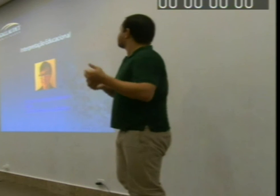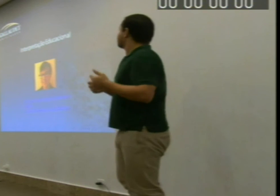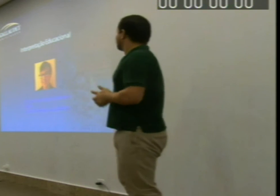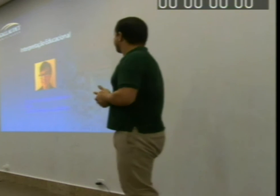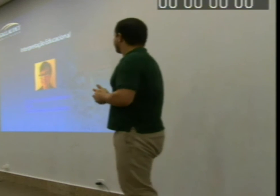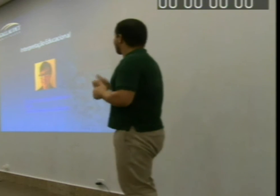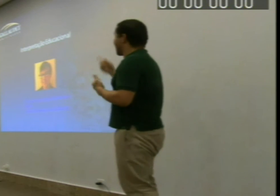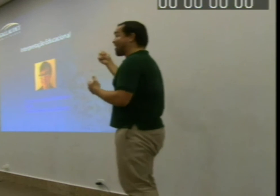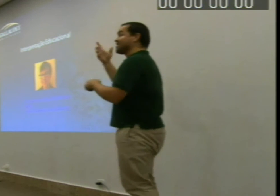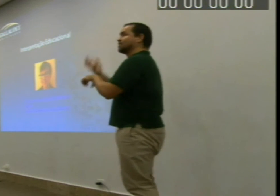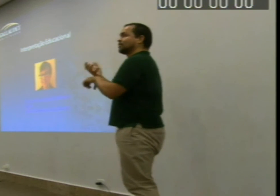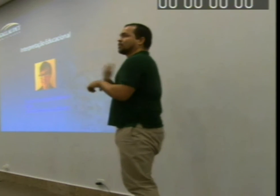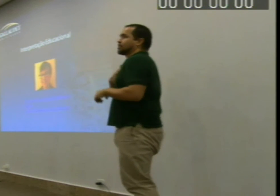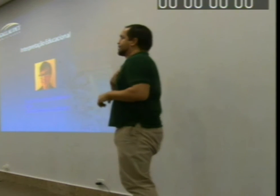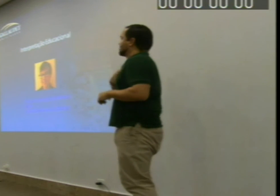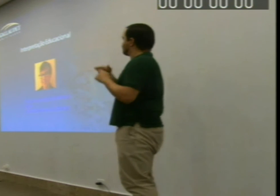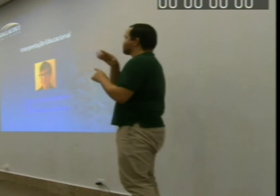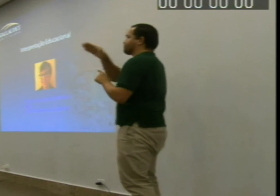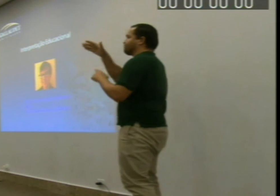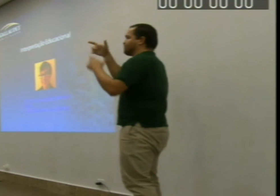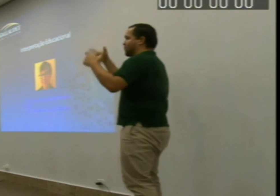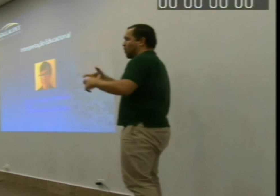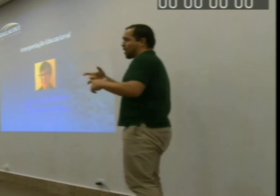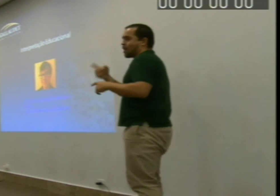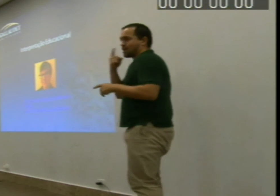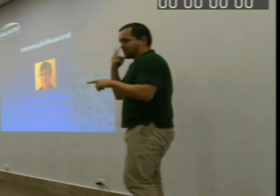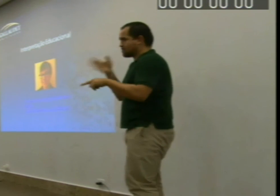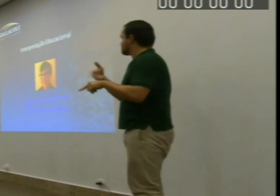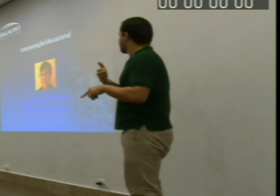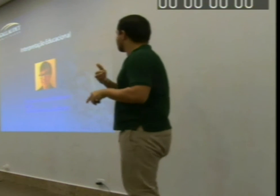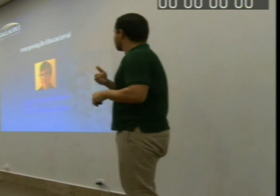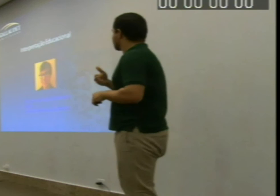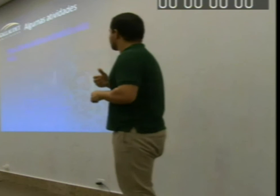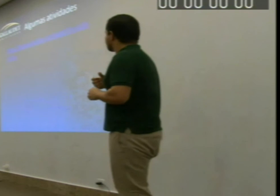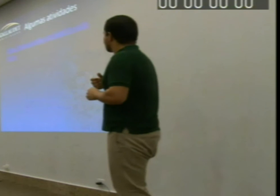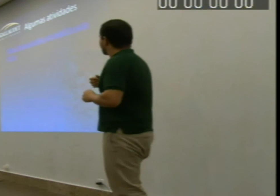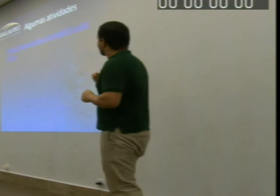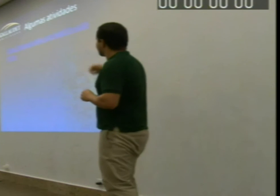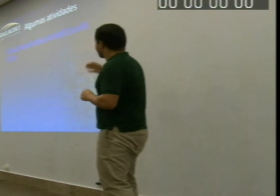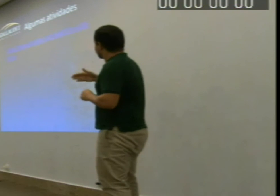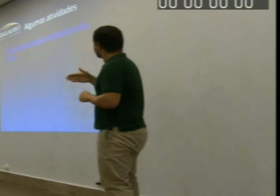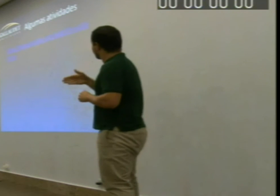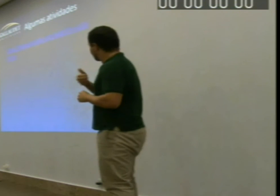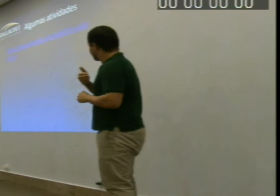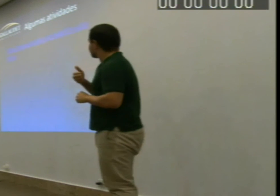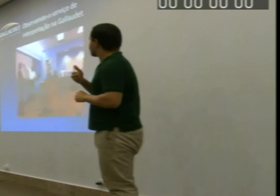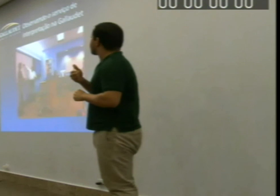entregava então paraa professora essa disciplina Eu gostei muito porque ia em diferentes